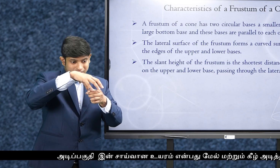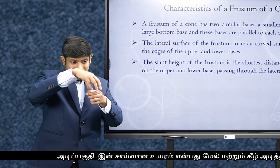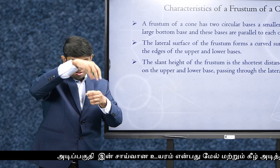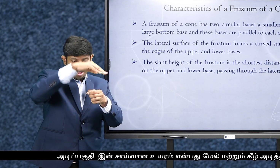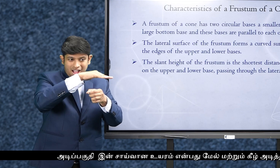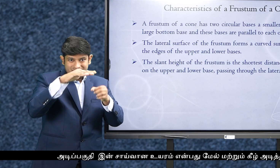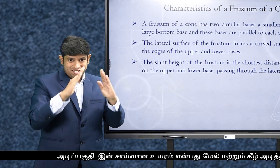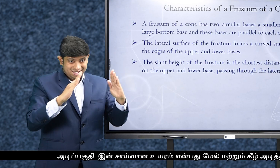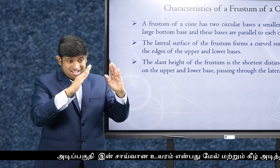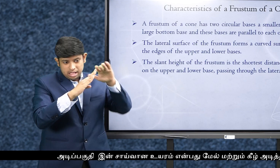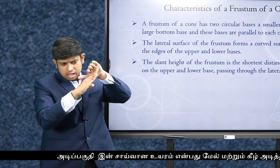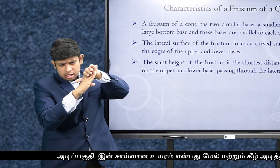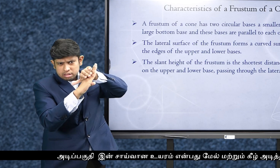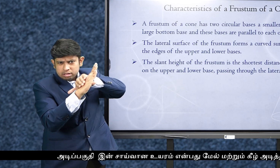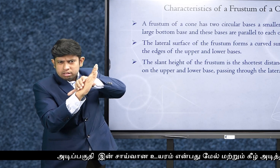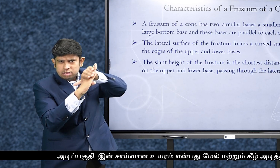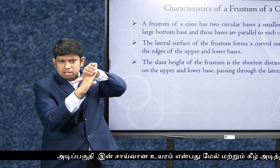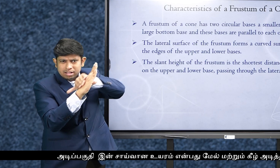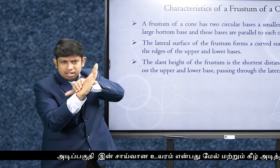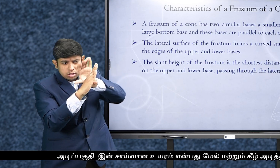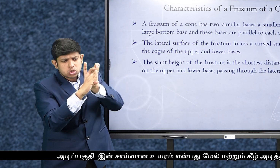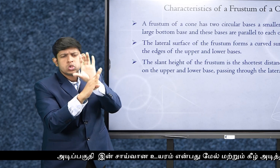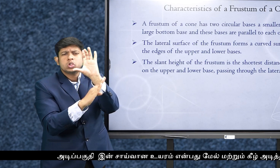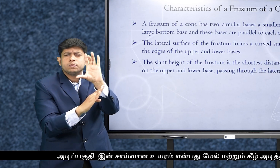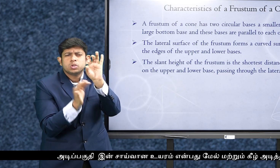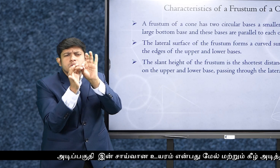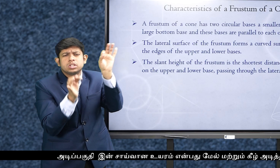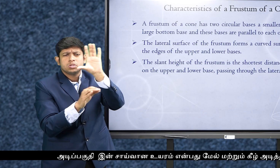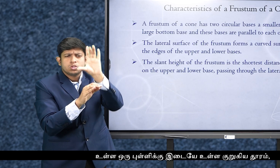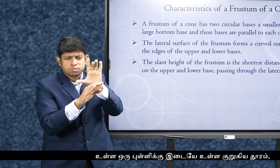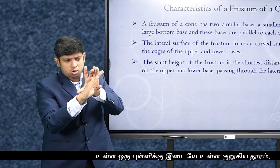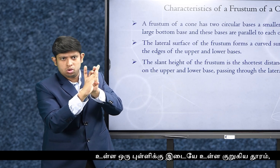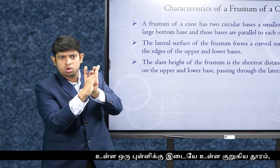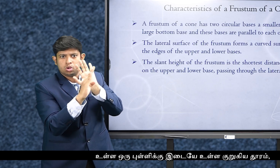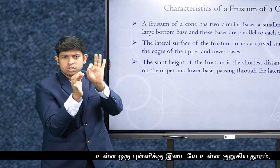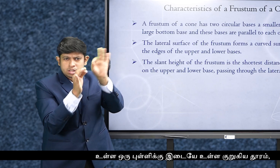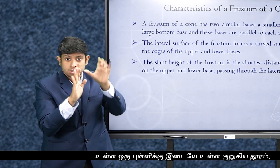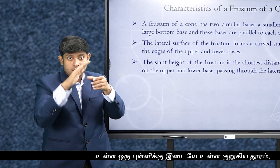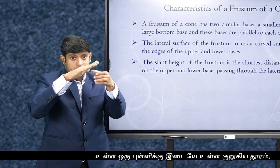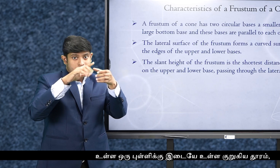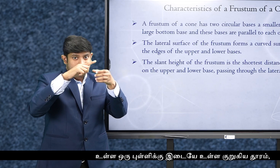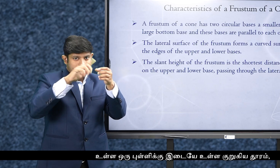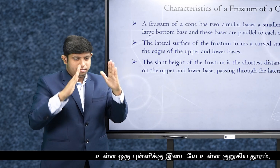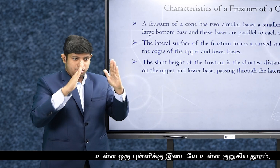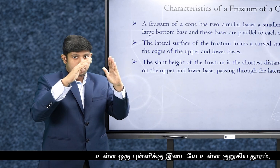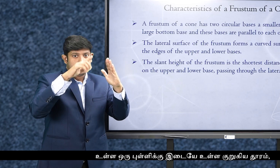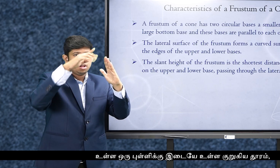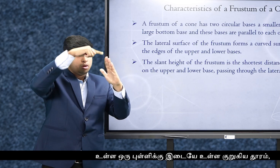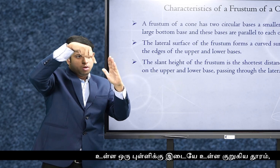அடிகண்டமின் சாய்வான உயரம் என்பது மேல் மற்றும் கீழ் அடித்தளத்தில் உள்ள ஒரு புள்ளிக்கு இடையே உள்ள குறுகிய